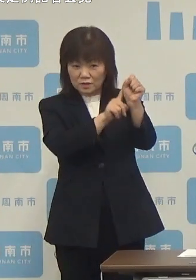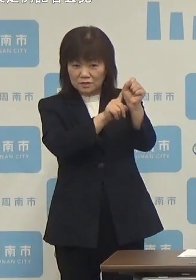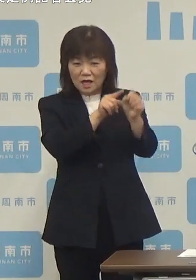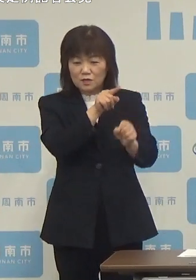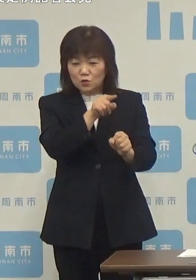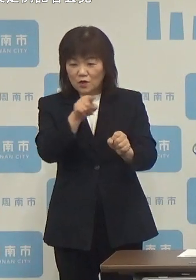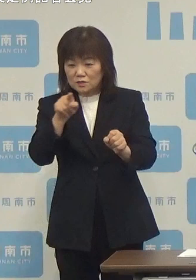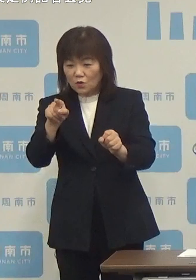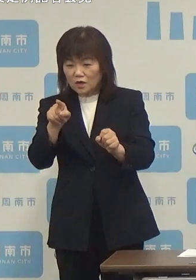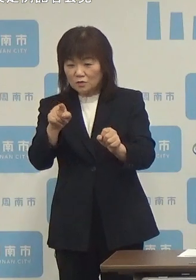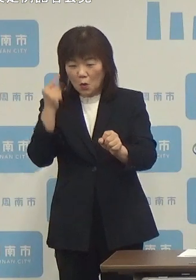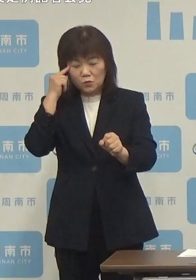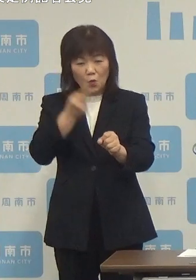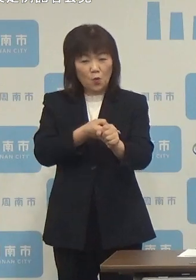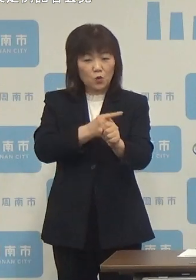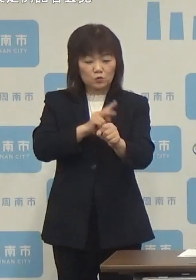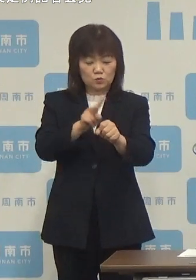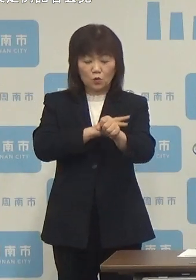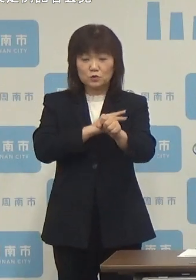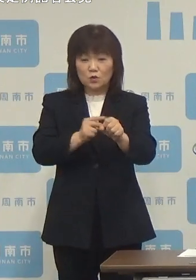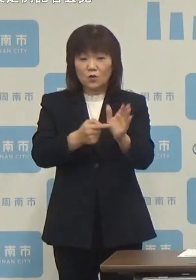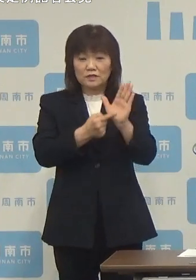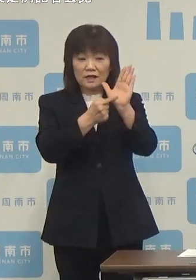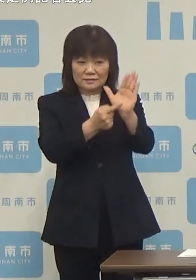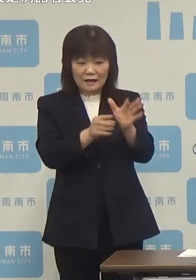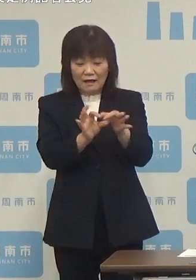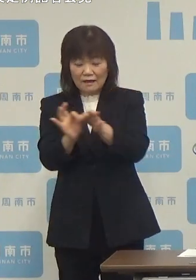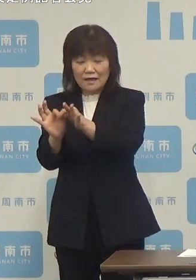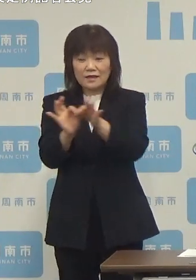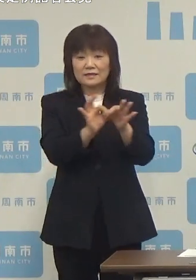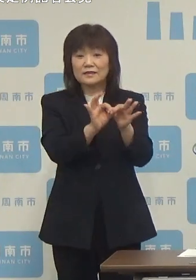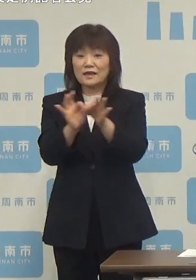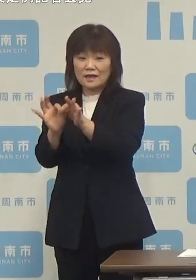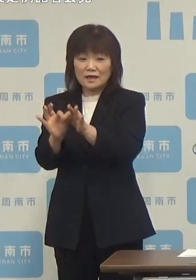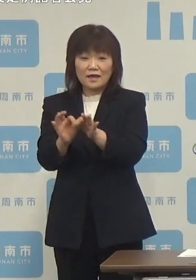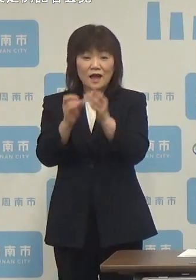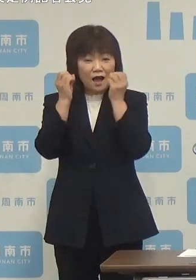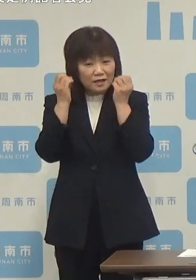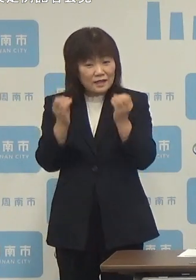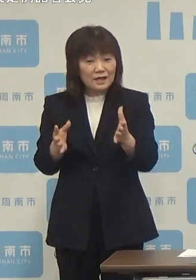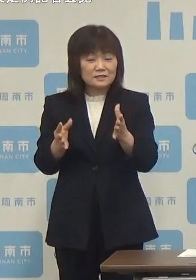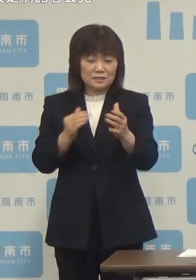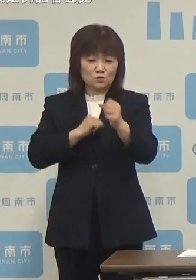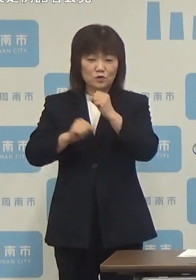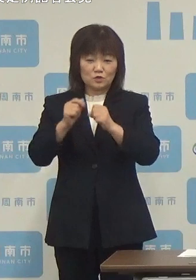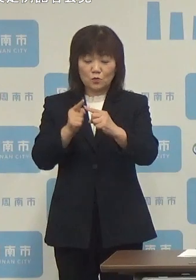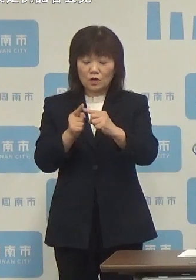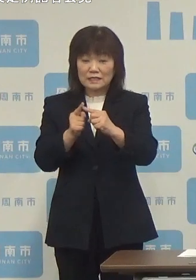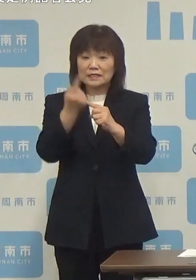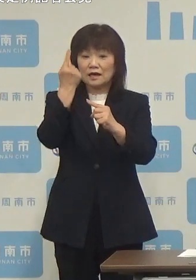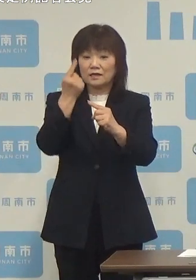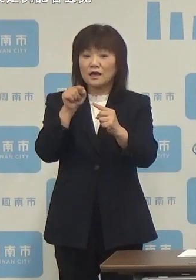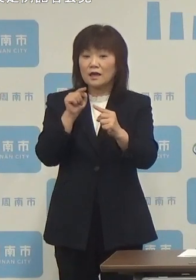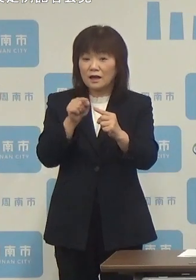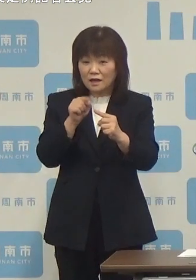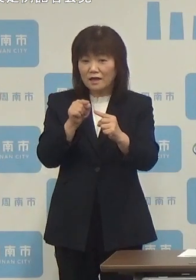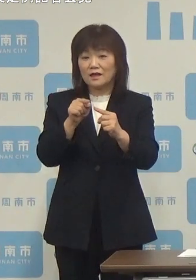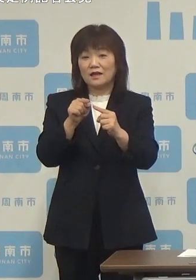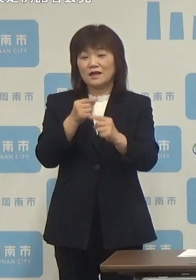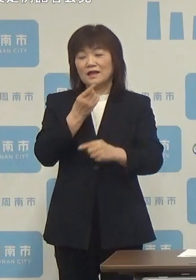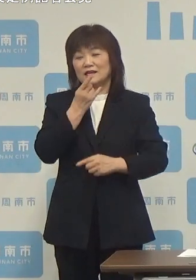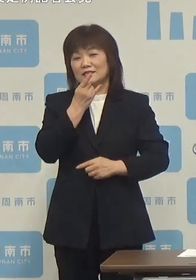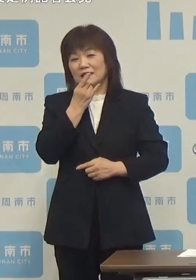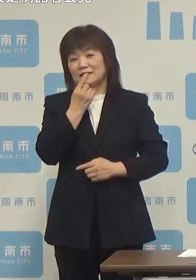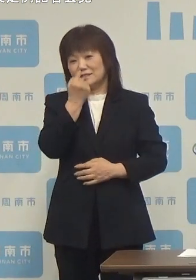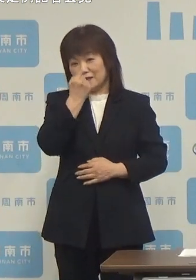れの強みと特徴を生かした連携による新たな取り組みを生み出すきっかけとなっていくことを期